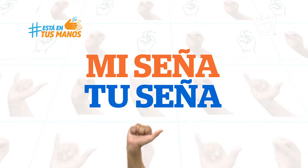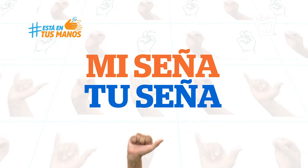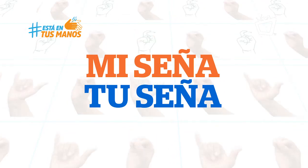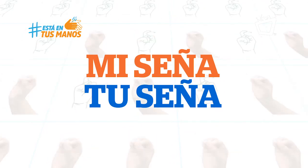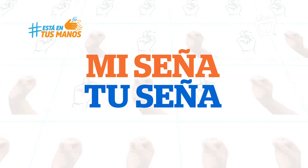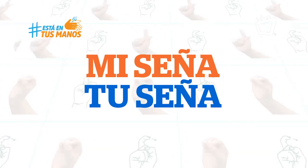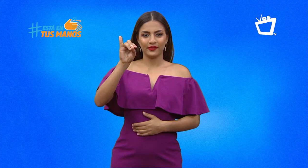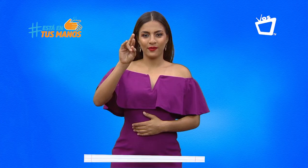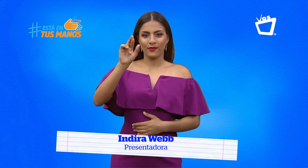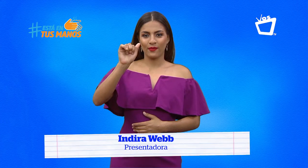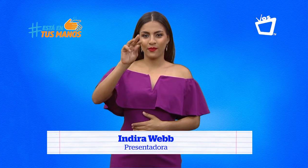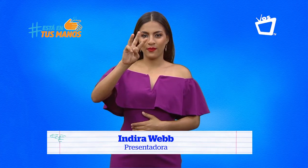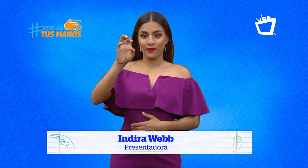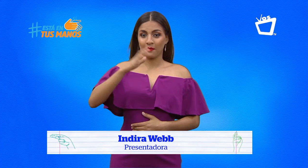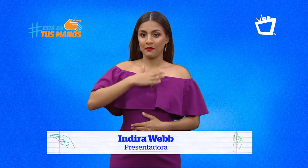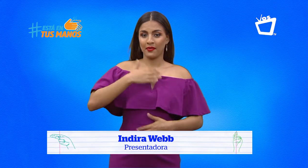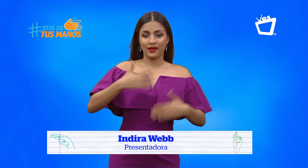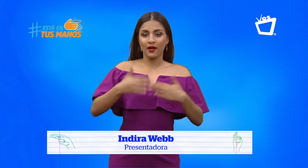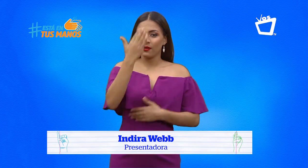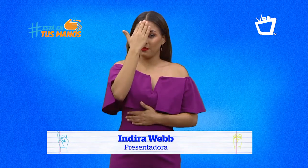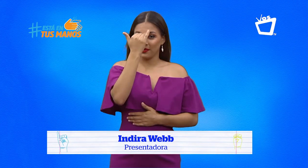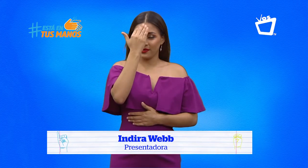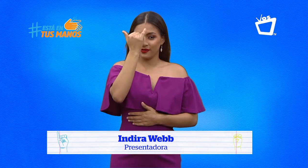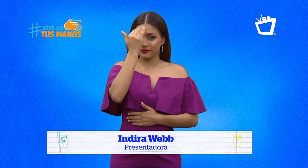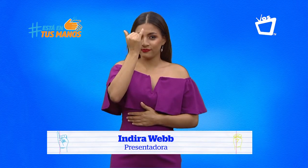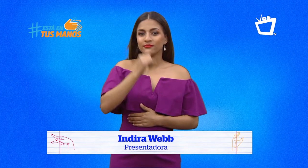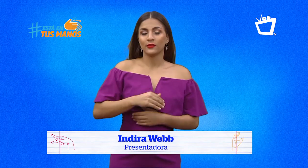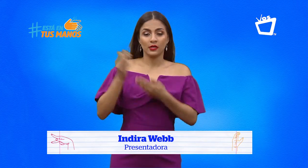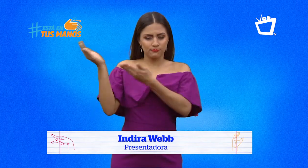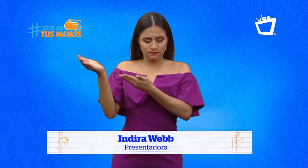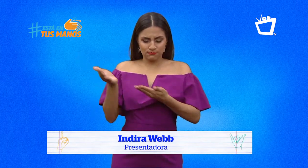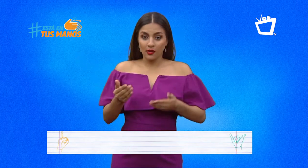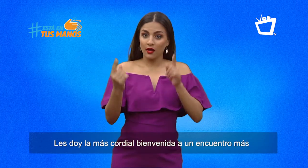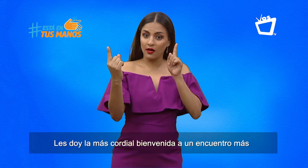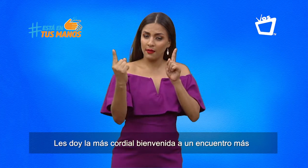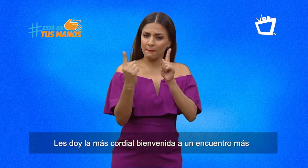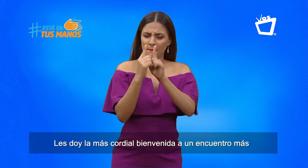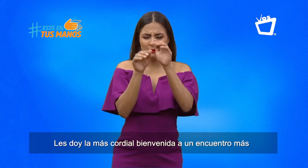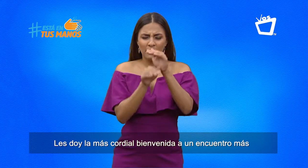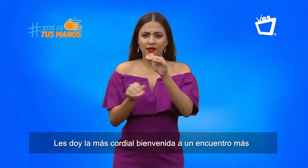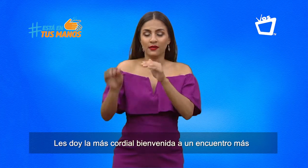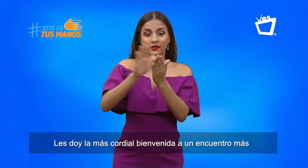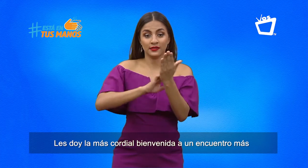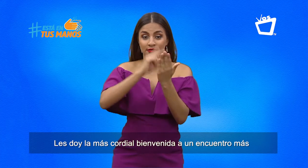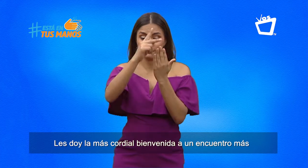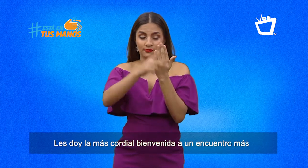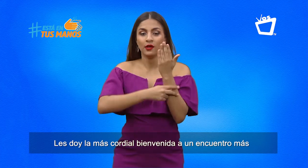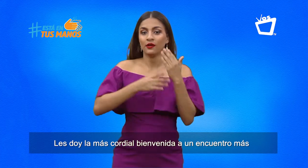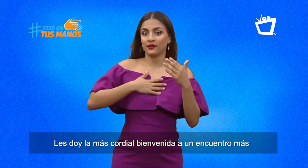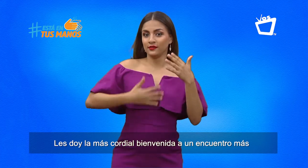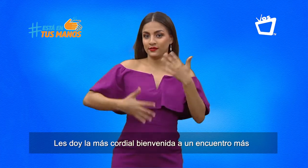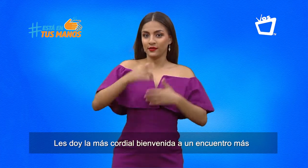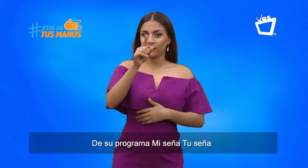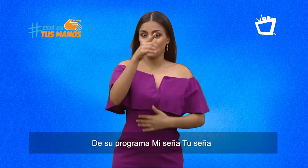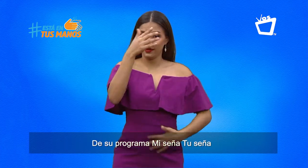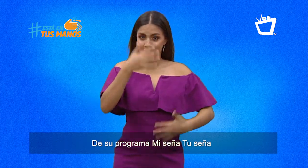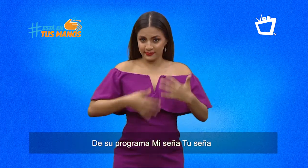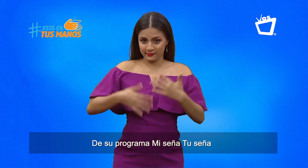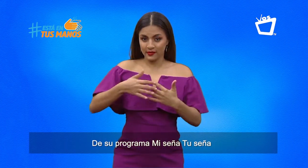hoy en día web y mi seña es esta estoy la más cordial bienvenida a un encuentro más de su programa